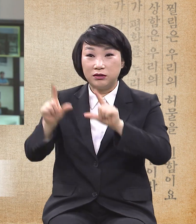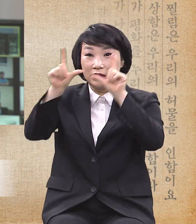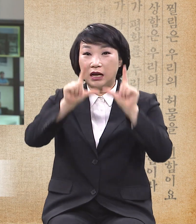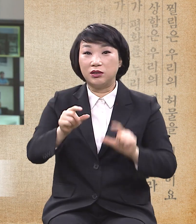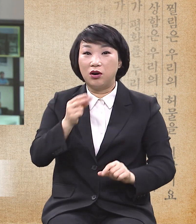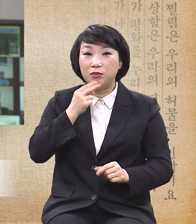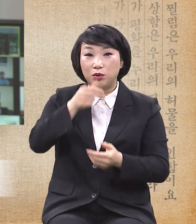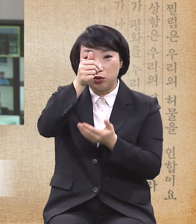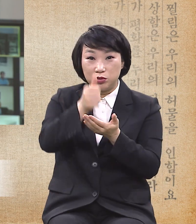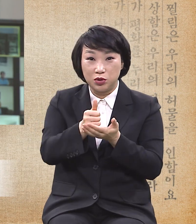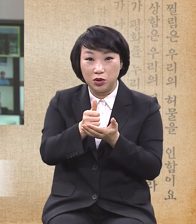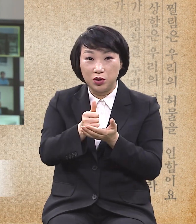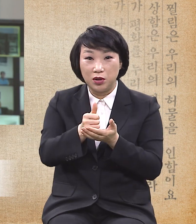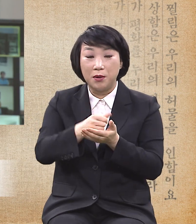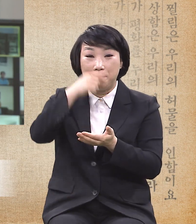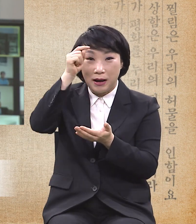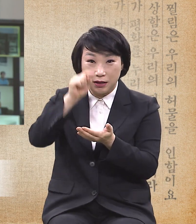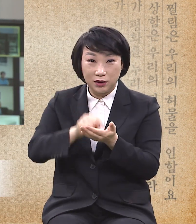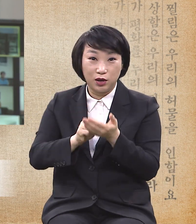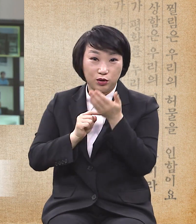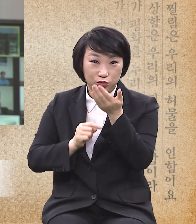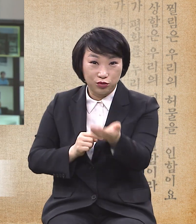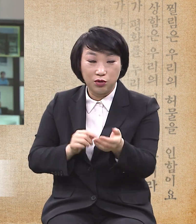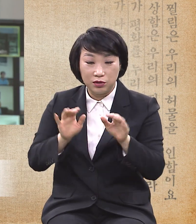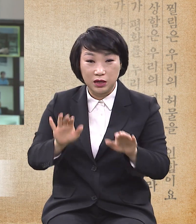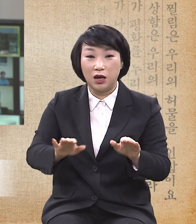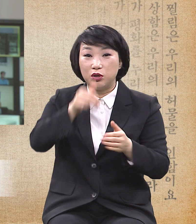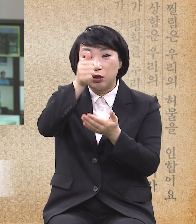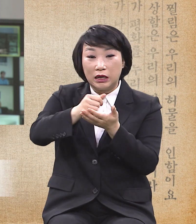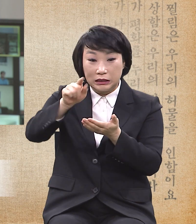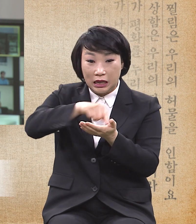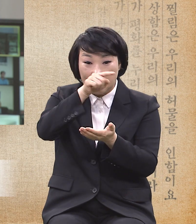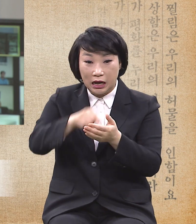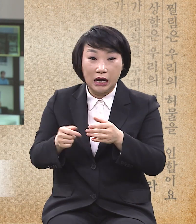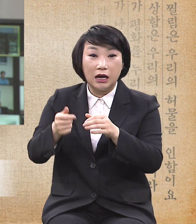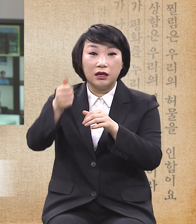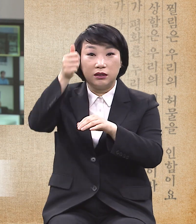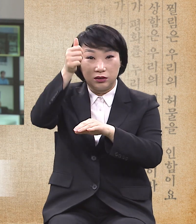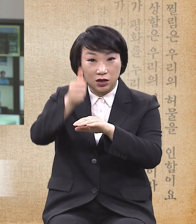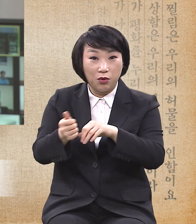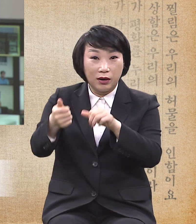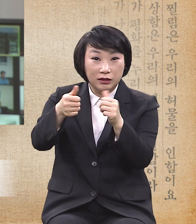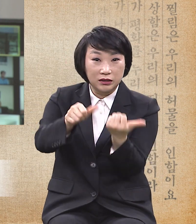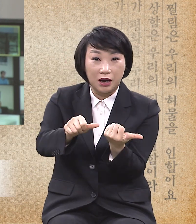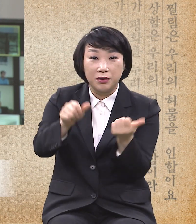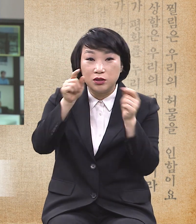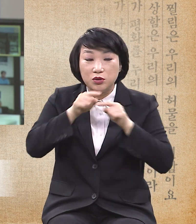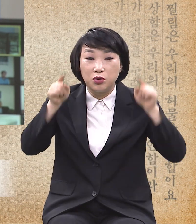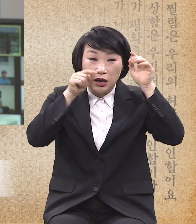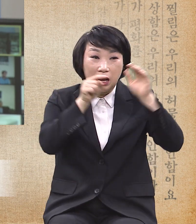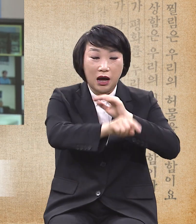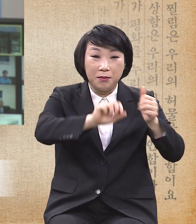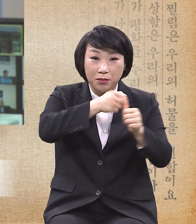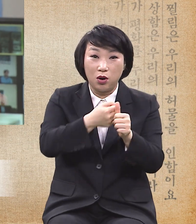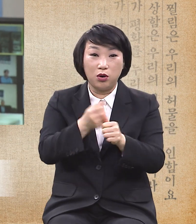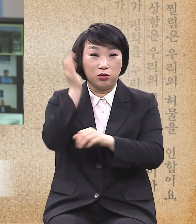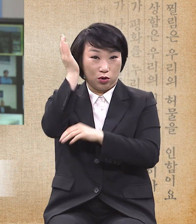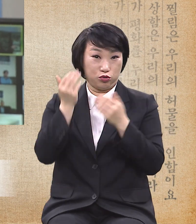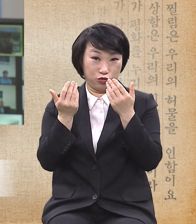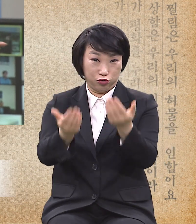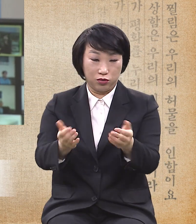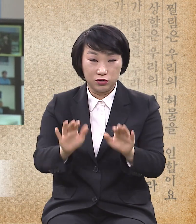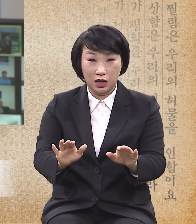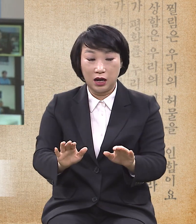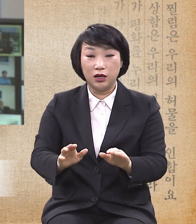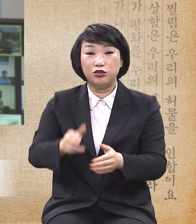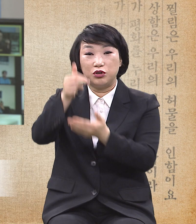산 죄를 발견케 하고 죄값은 사망, 반드시 지옥 형벌을 말해주고